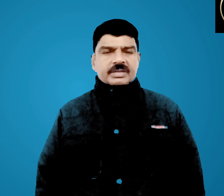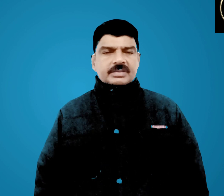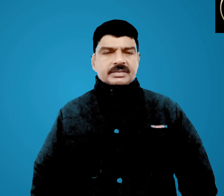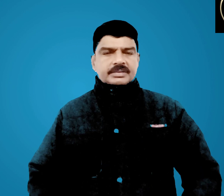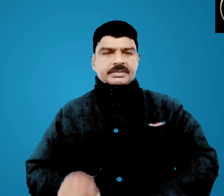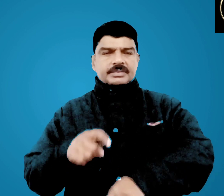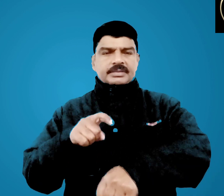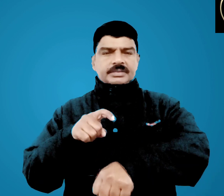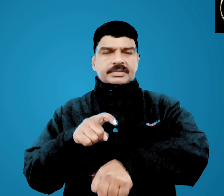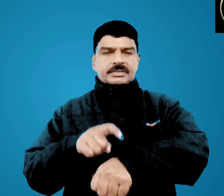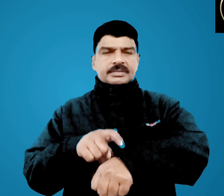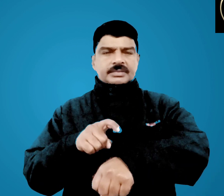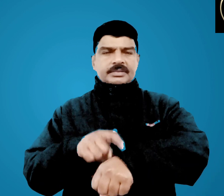वक्त